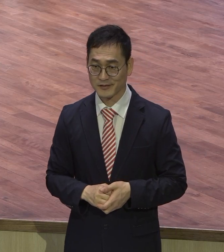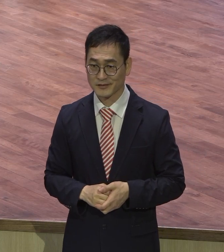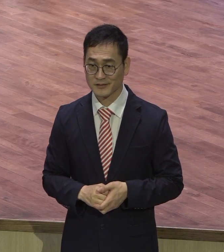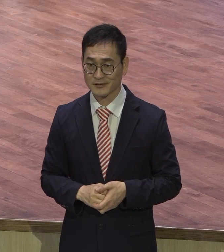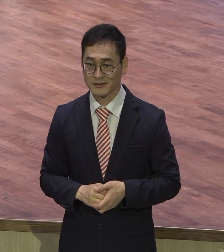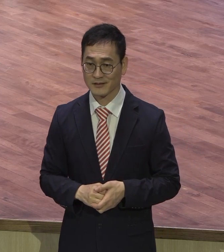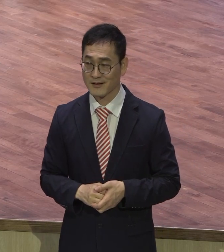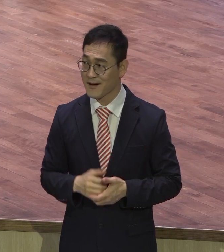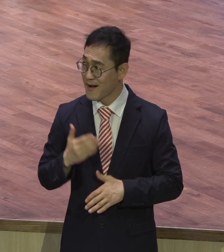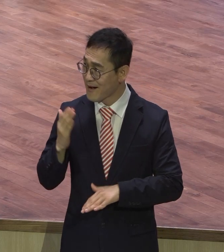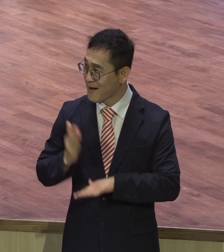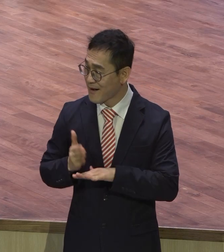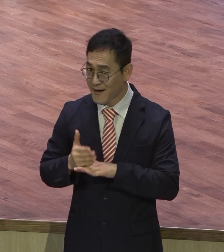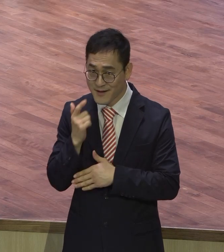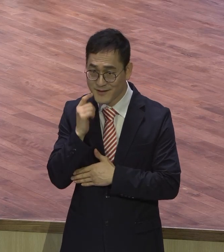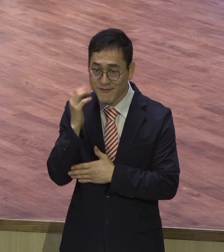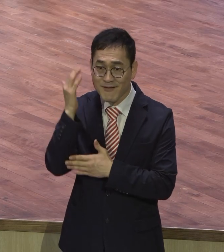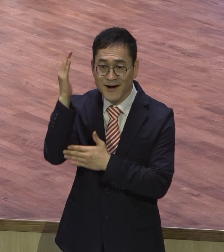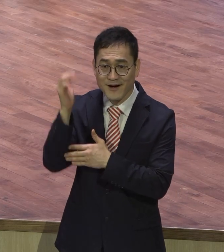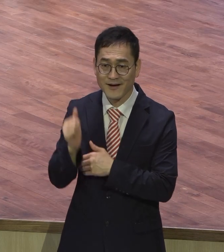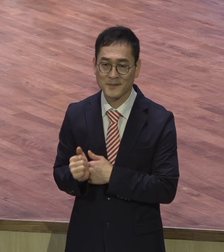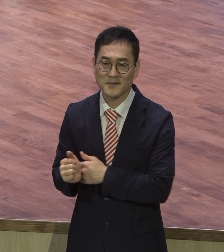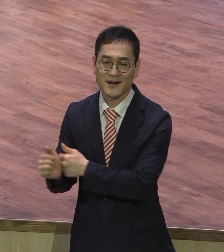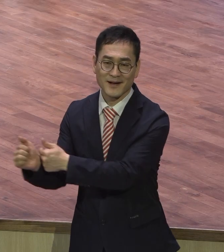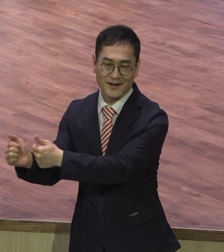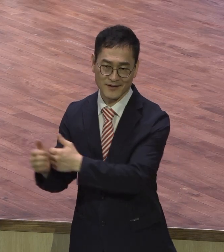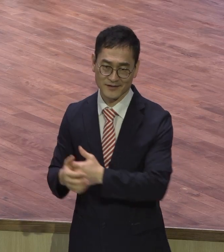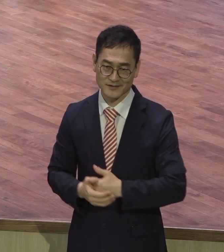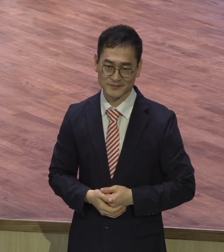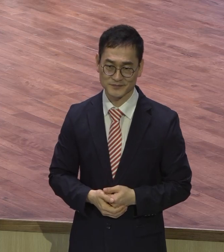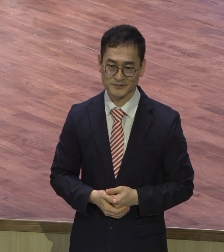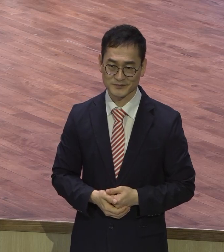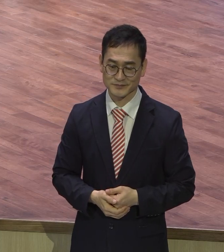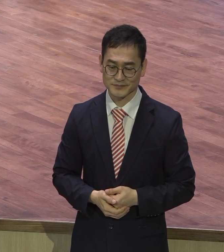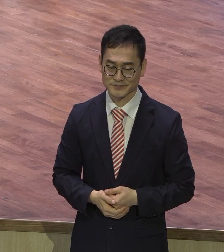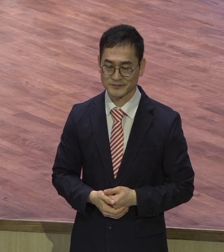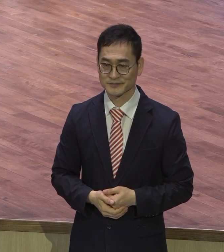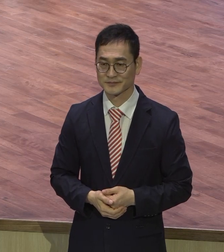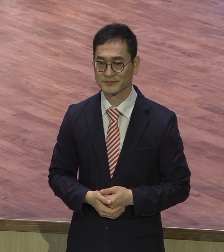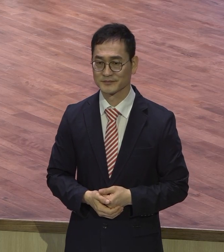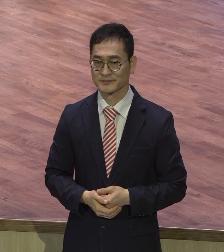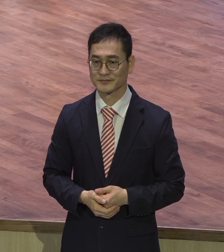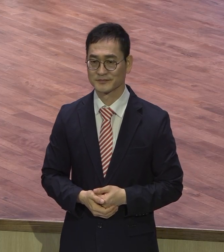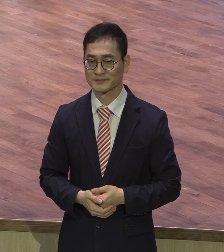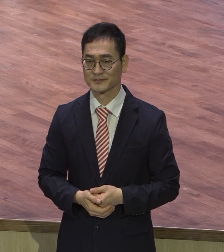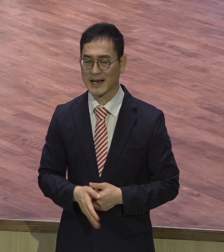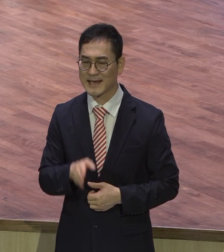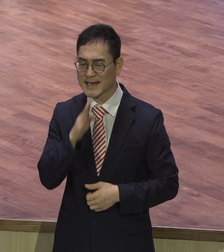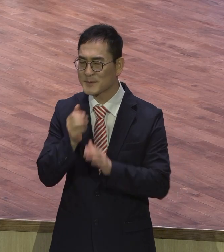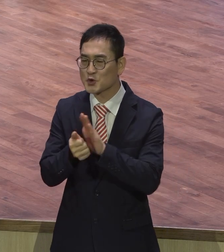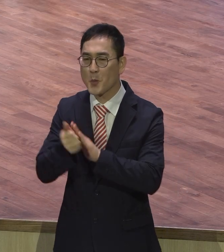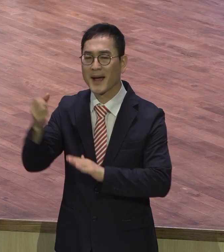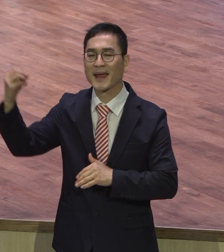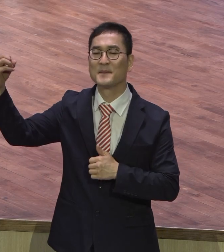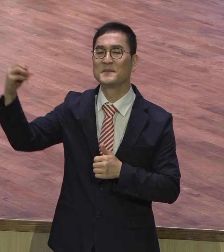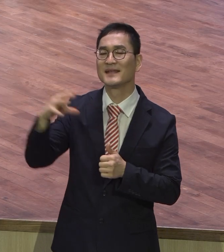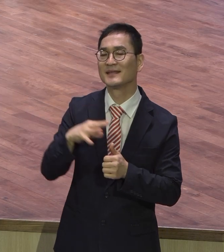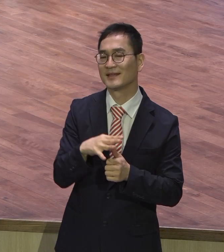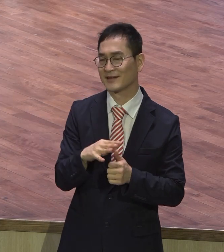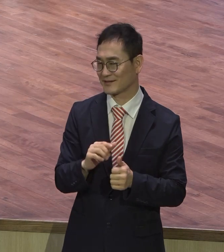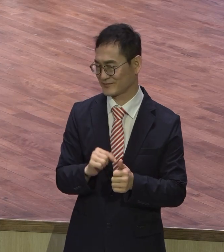영광이지요. 참 소망의 빛이 쫙 비친 것입니다. 이게 구원이에요.